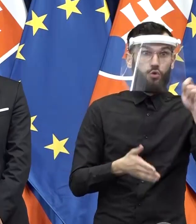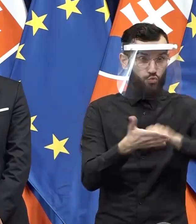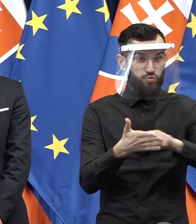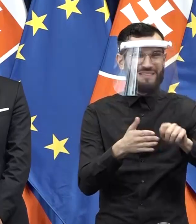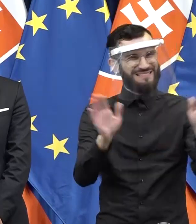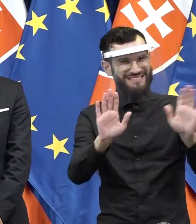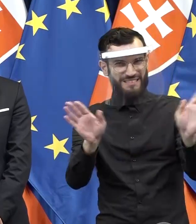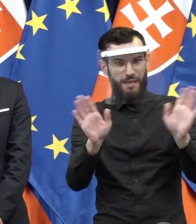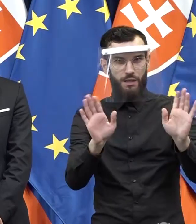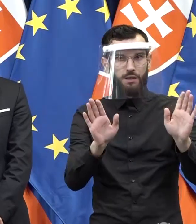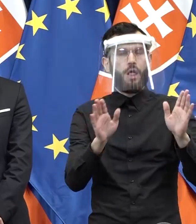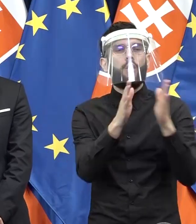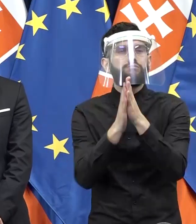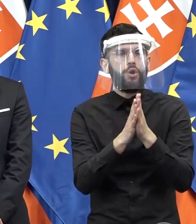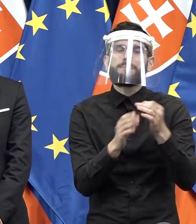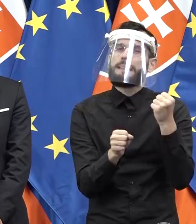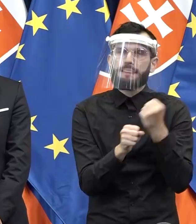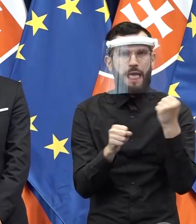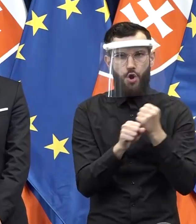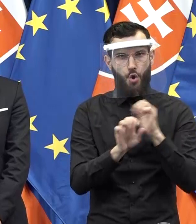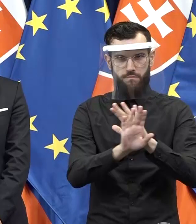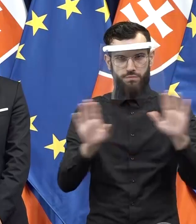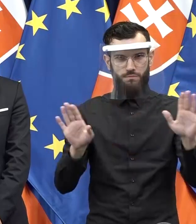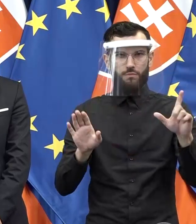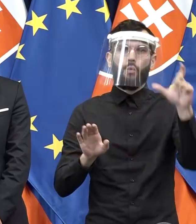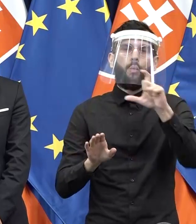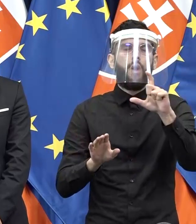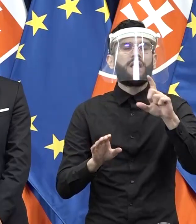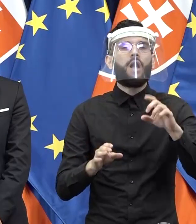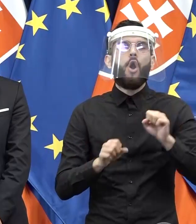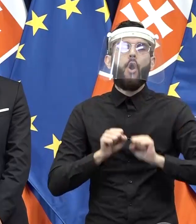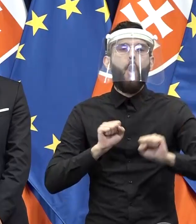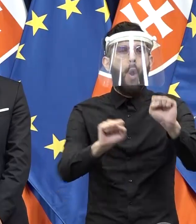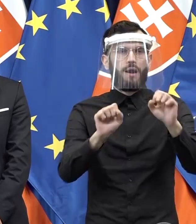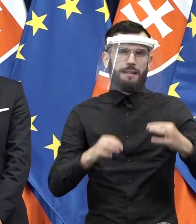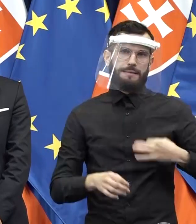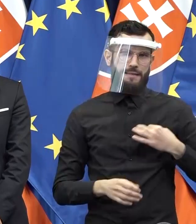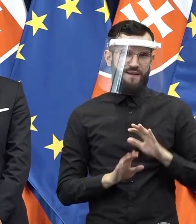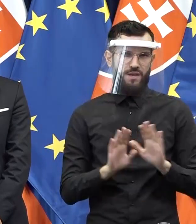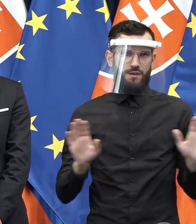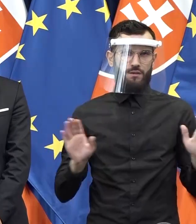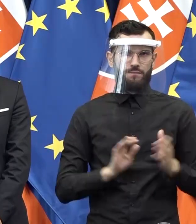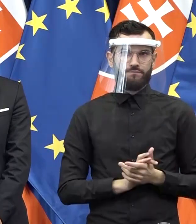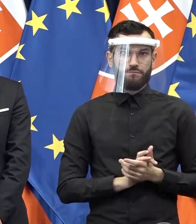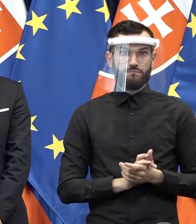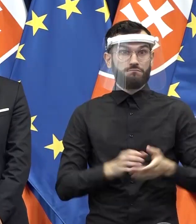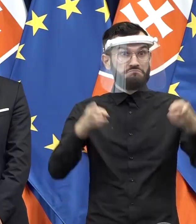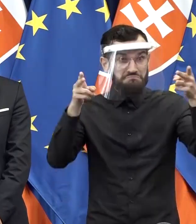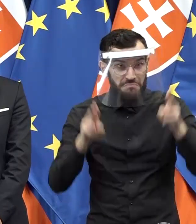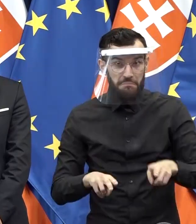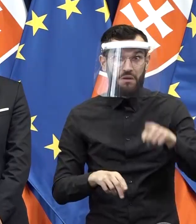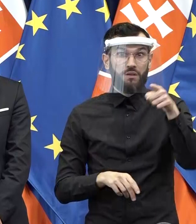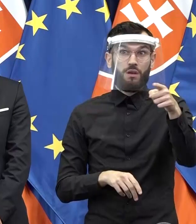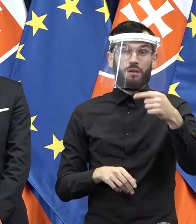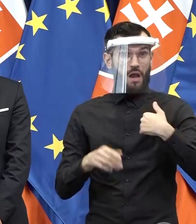Dôrazne vás žiadame, nerobte to, prosím, v záujme ochrany svojho vlastného zdravia. V prípade, ak toto upozornenie